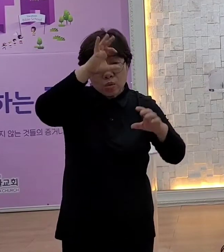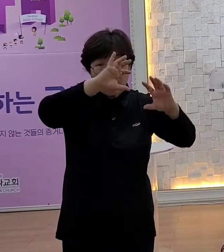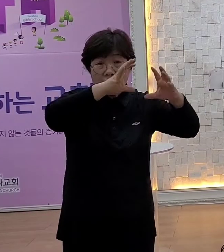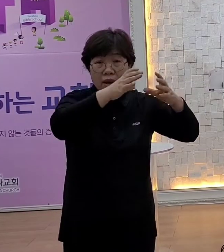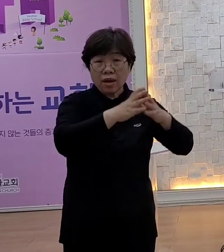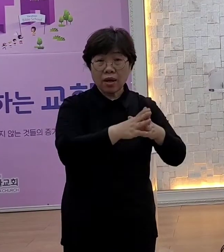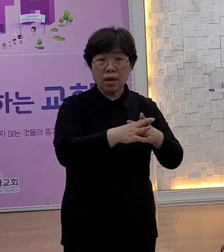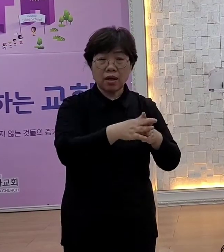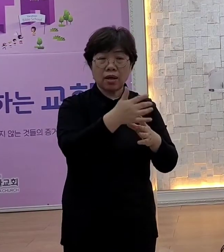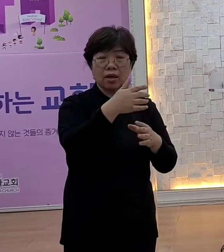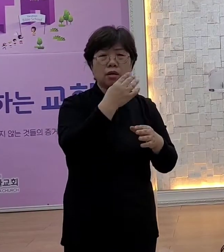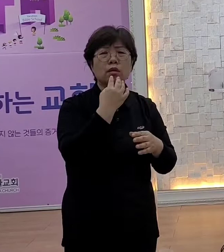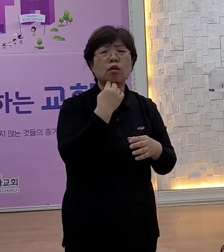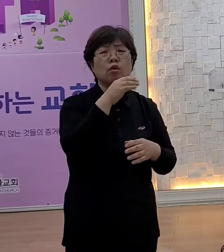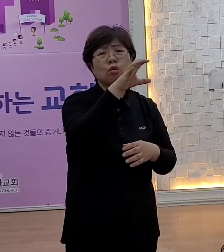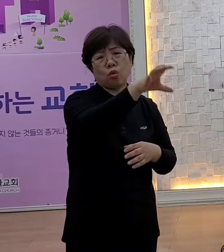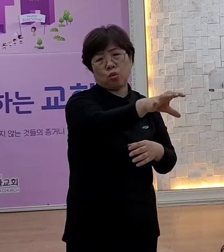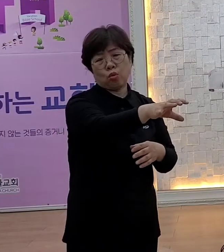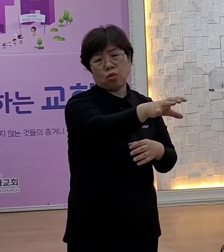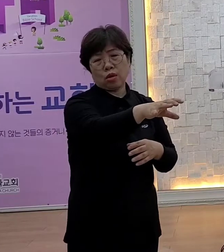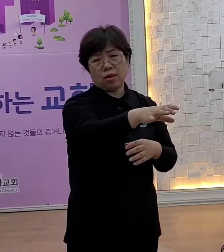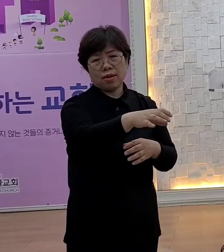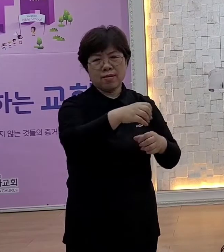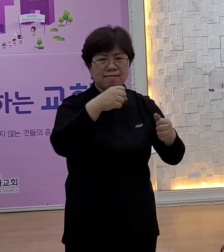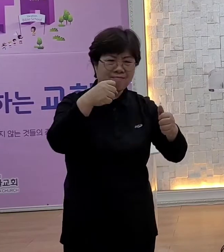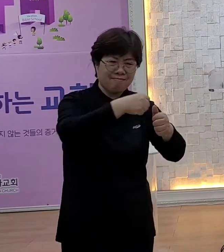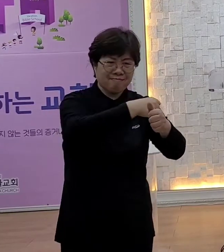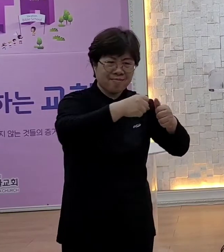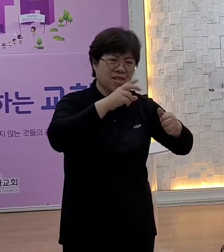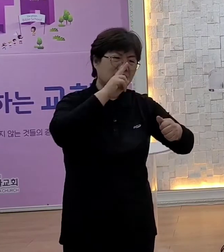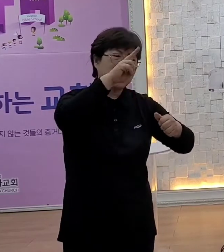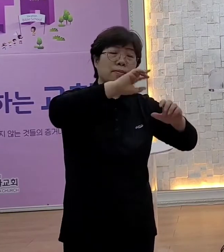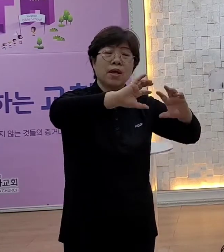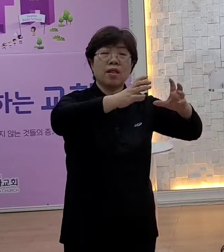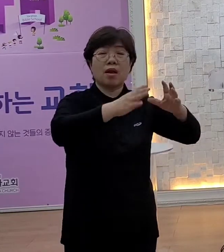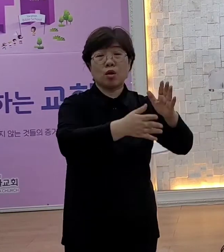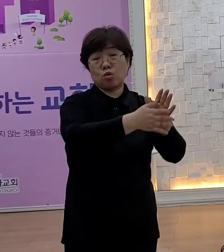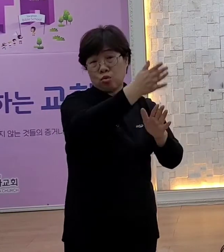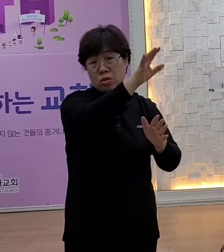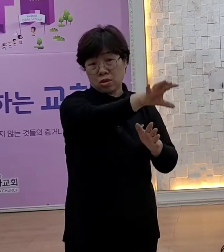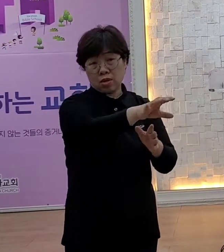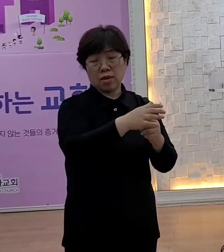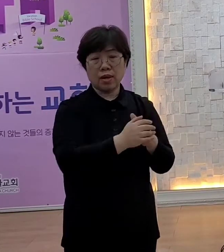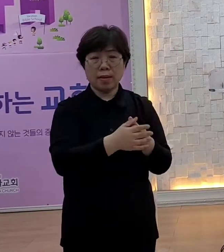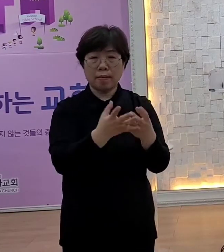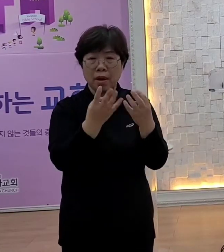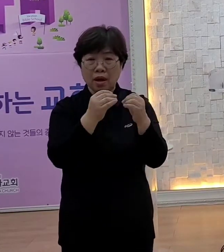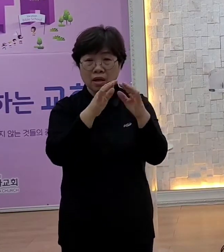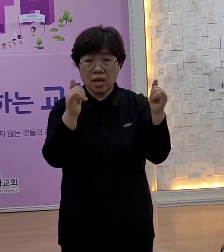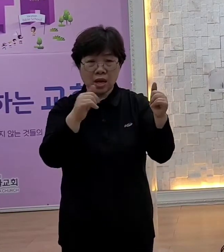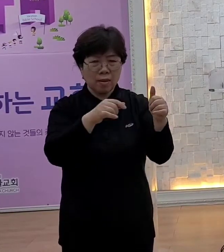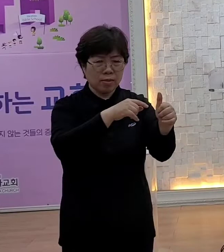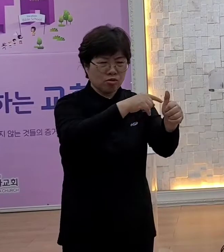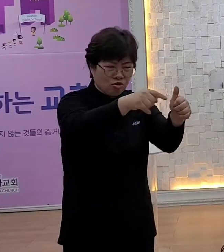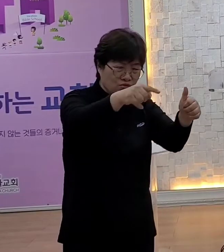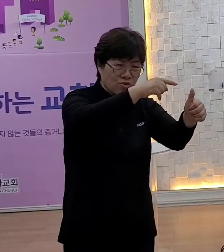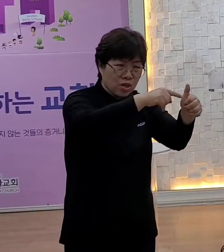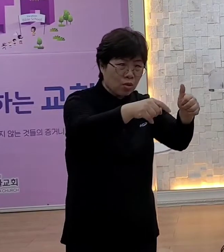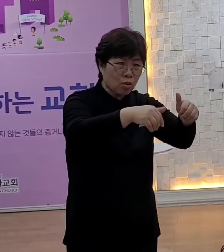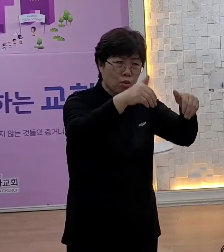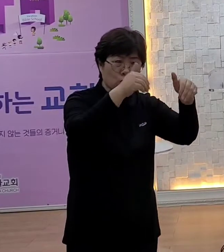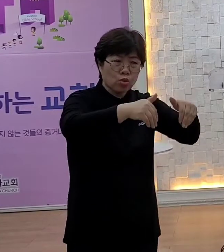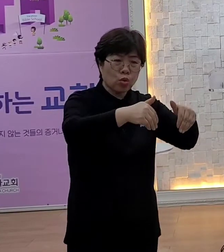이 도시는 매우 폭력적인 나라요 도시였습니다. 그러니까 수많은 사람들을 살육하고